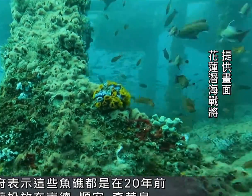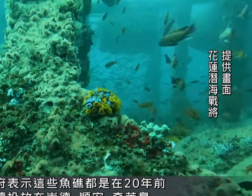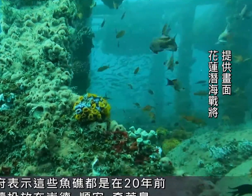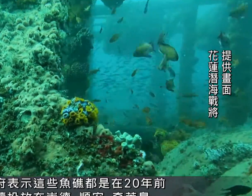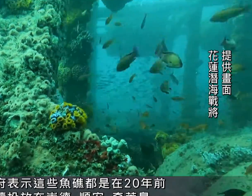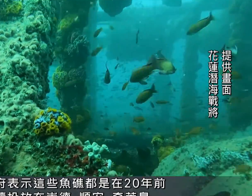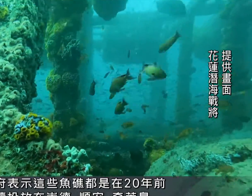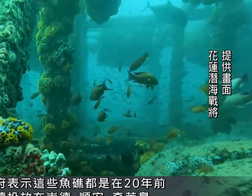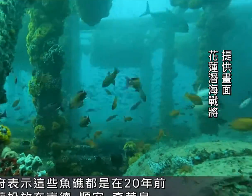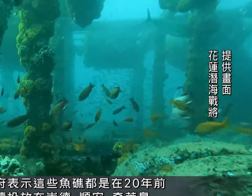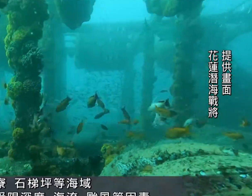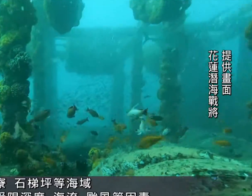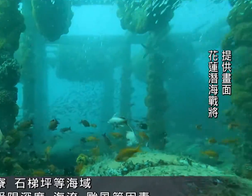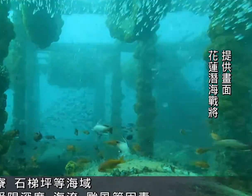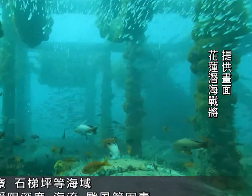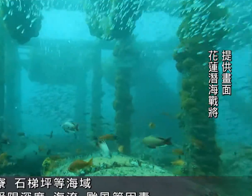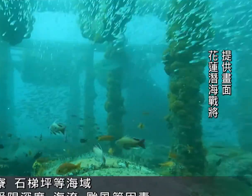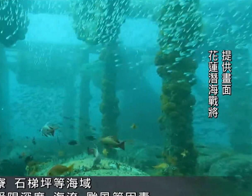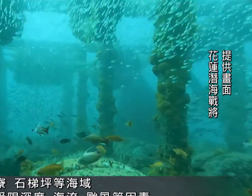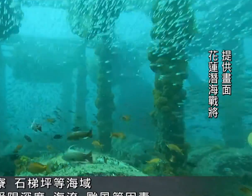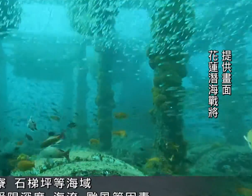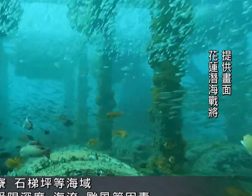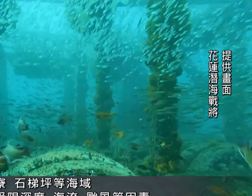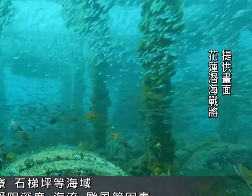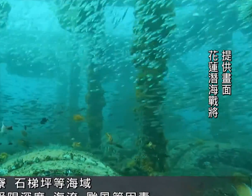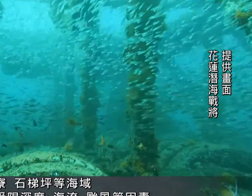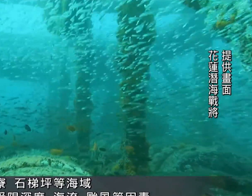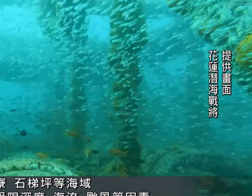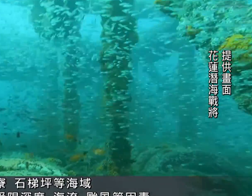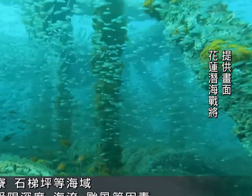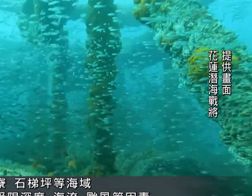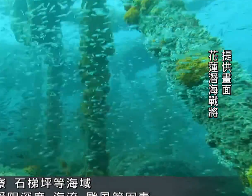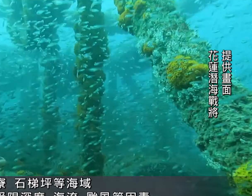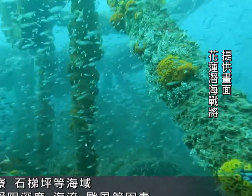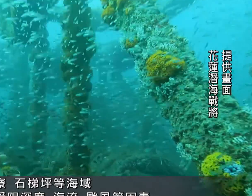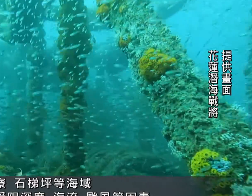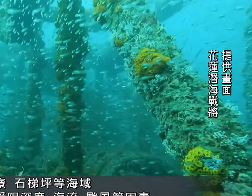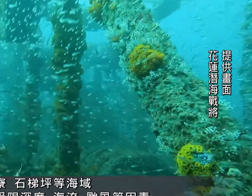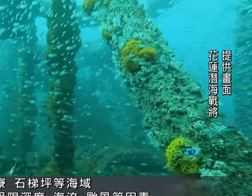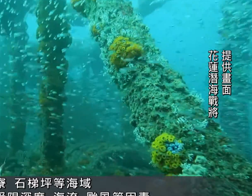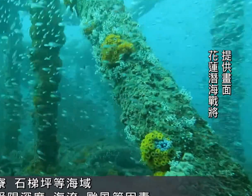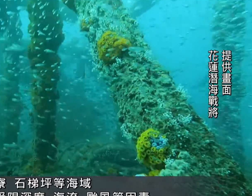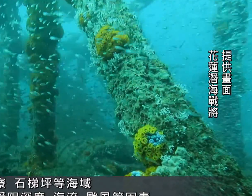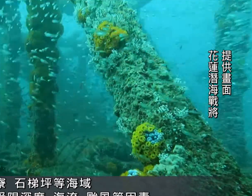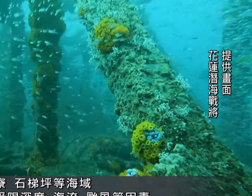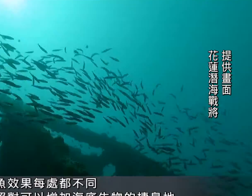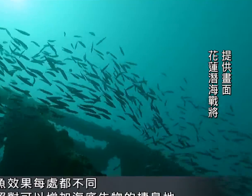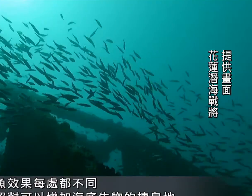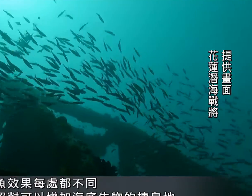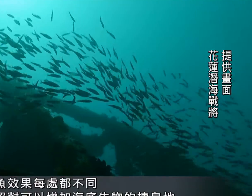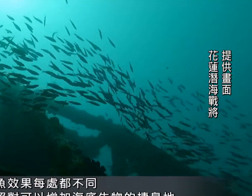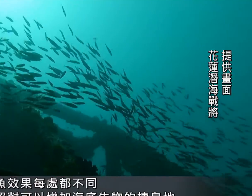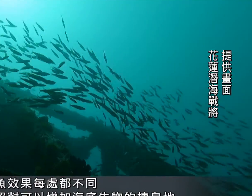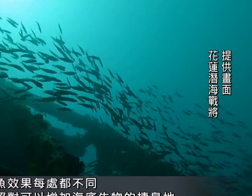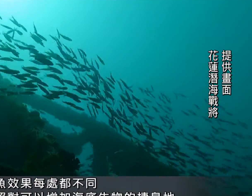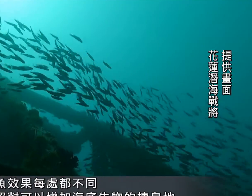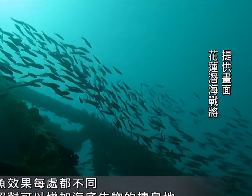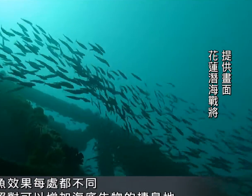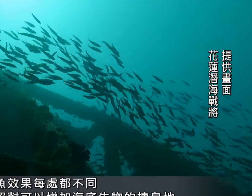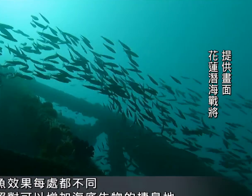顺安、奇莱鼻、岩寮、石梯坪等海域，因受限深度、海流、台风等因素，聚鱼效果每处都不同，但